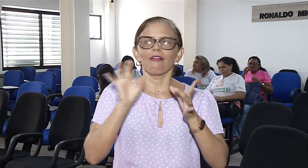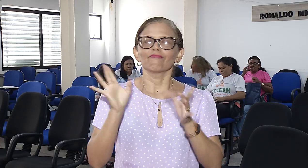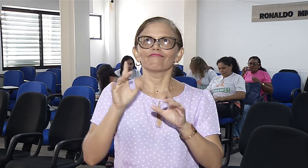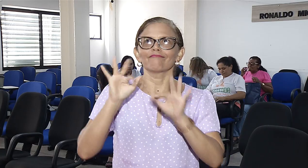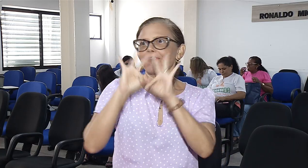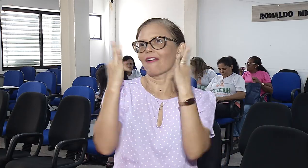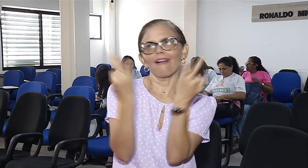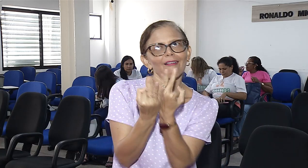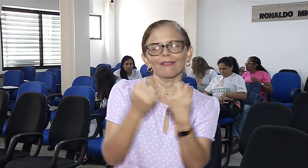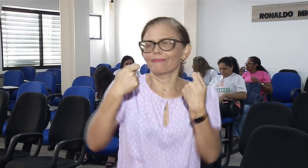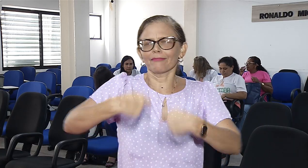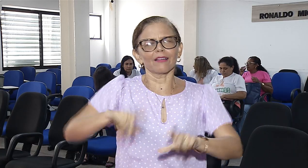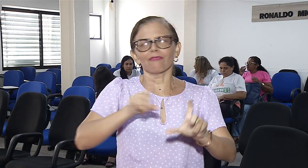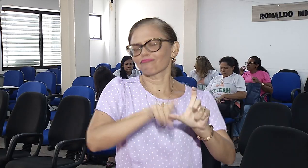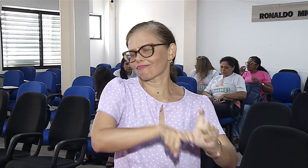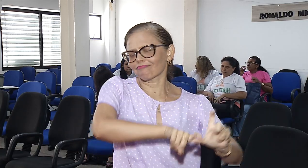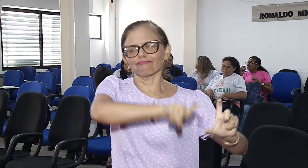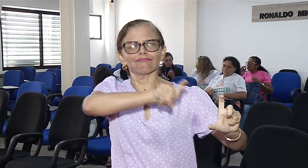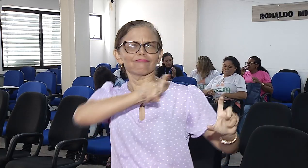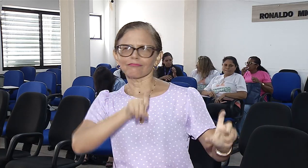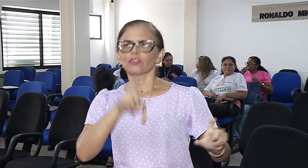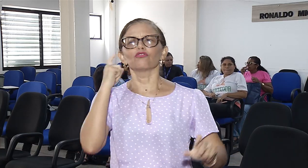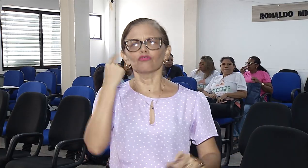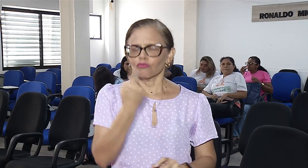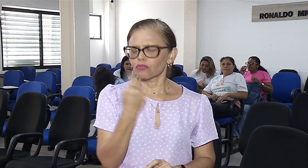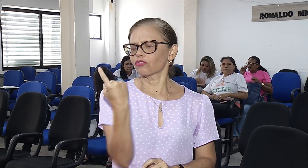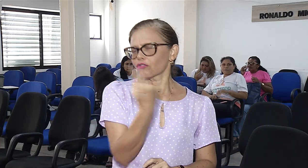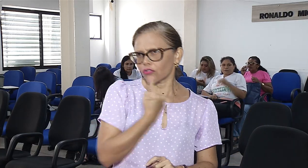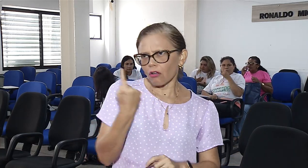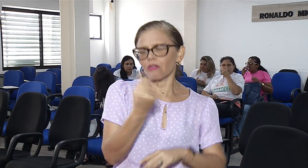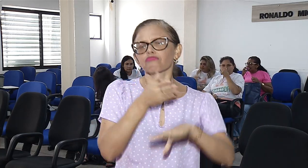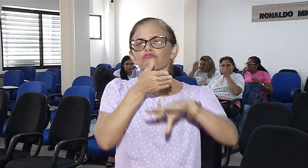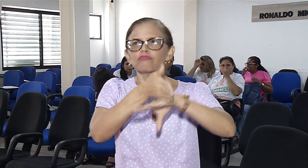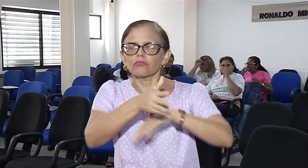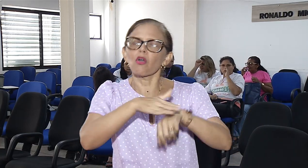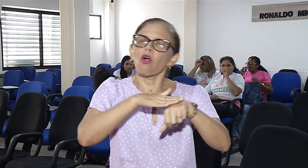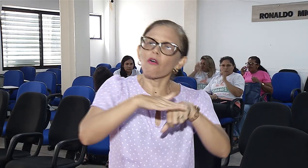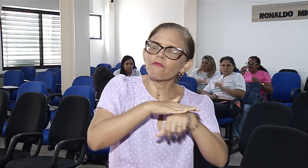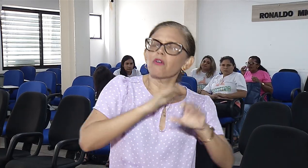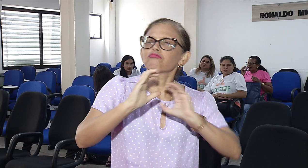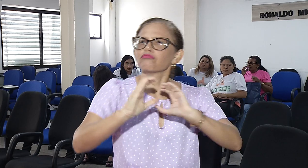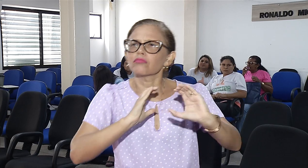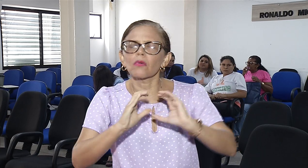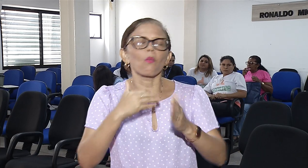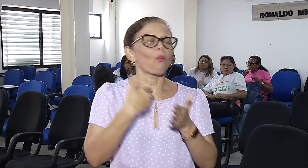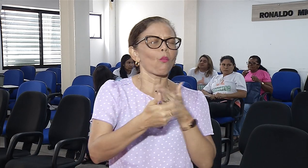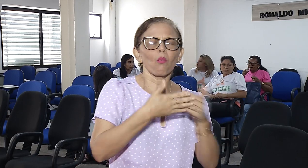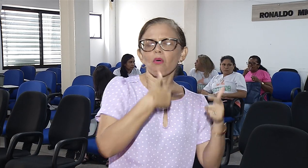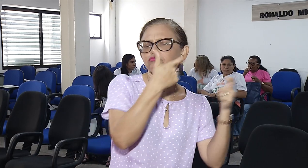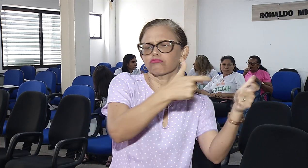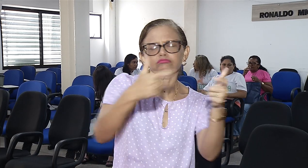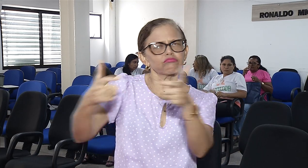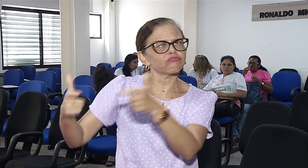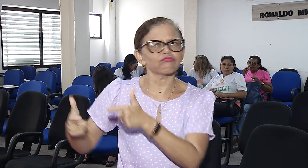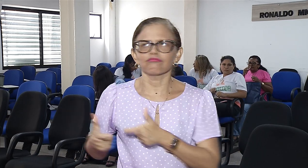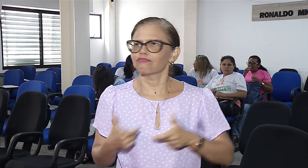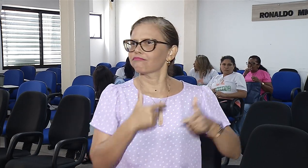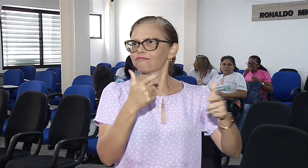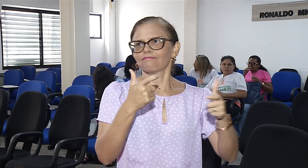Essa acessibilidade, a família. Então, assim, a gente precisa de ter essa autonomia de ir para os espaços sozinho e ter essa comunicação, né? Em qualquer